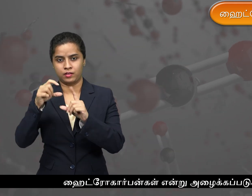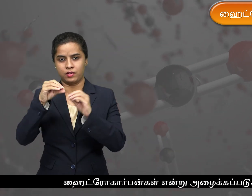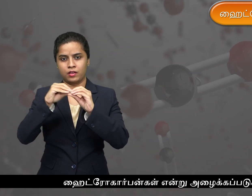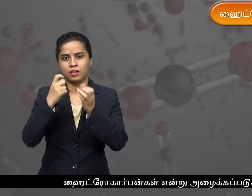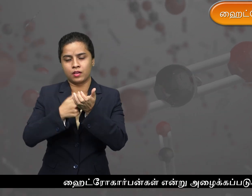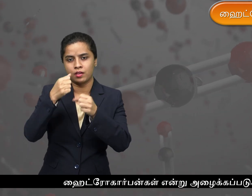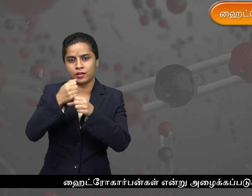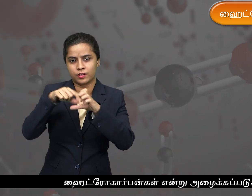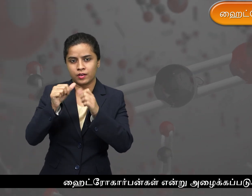அழைக்கப்படுகின்றன.